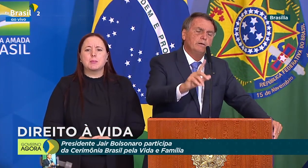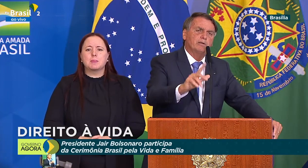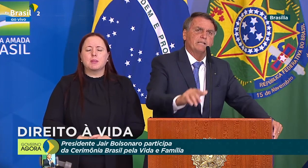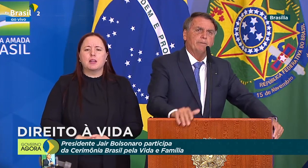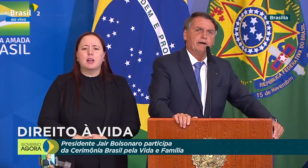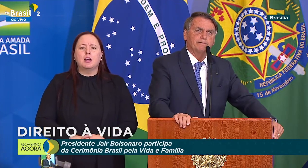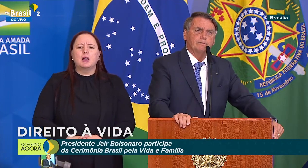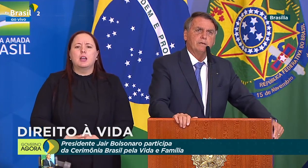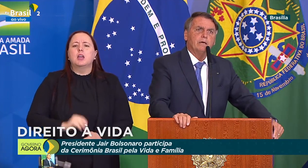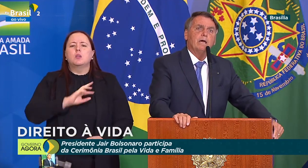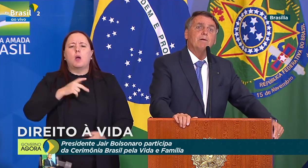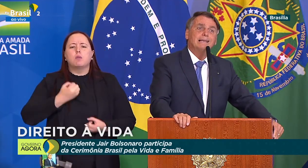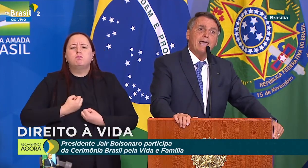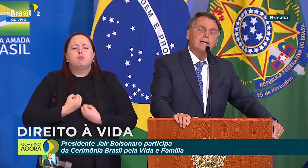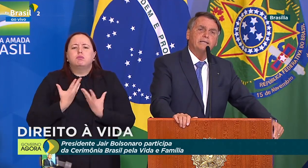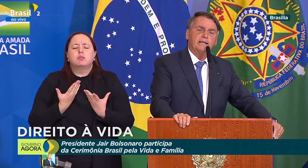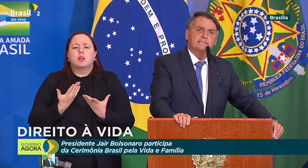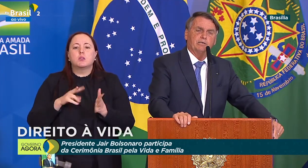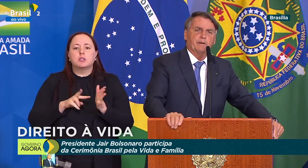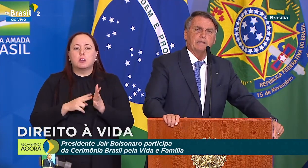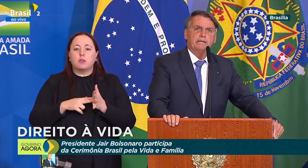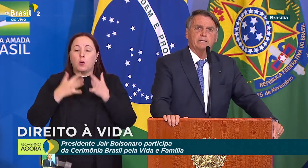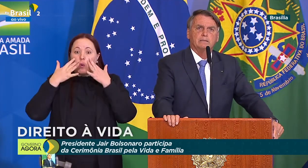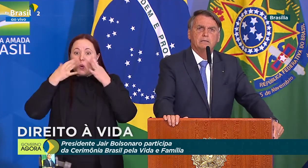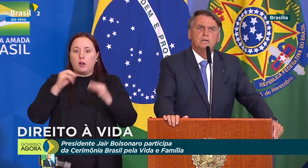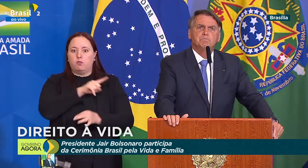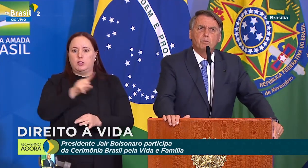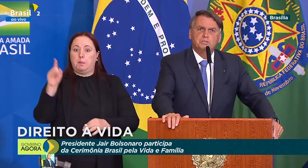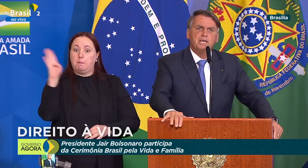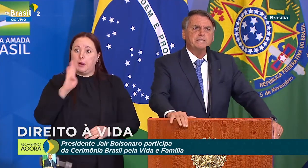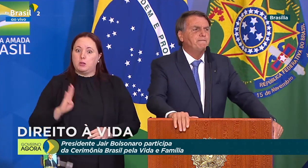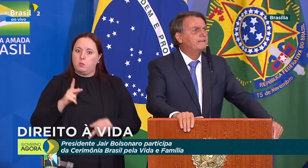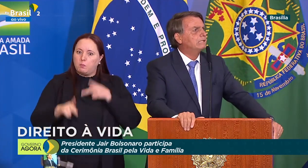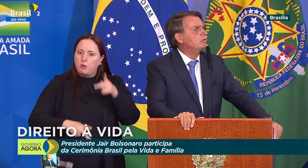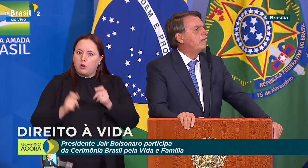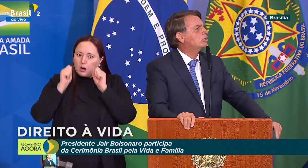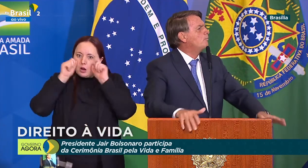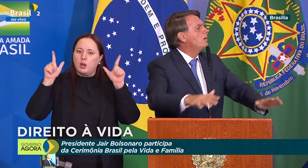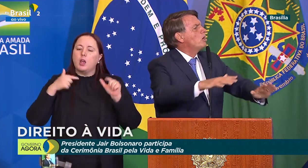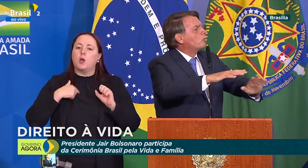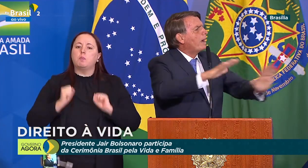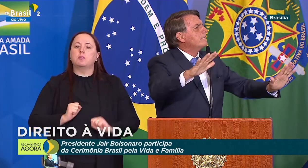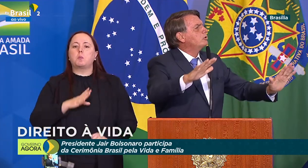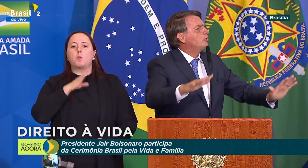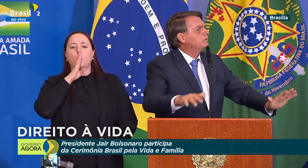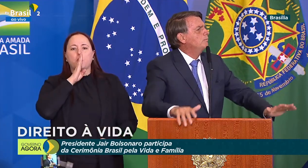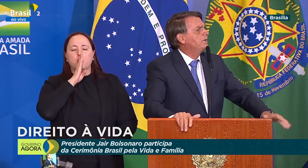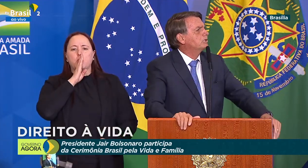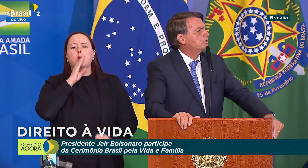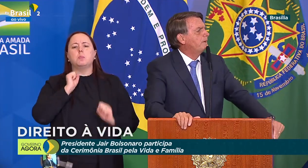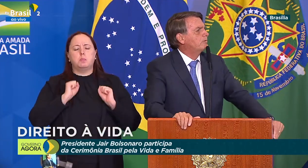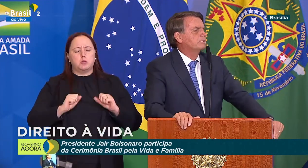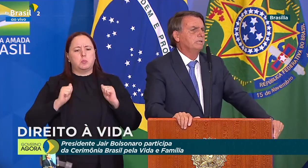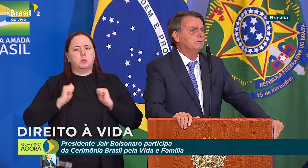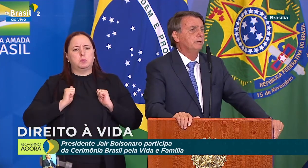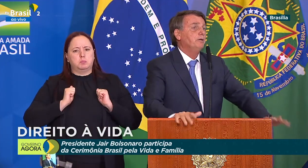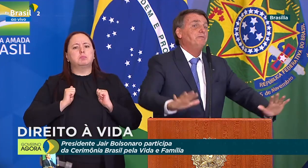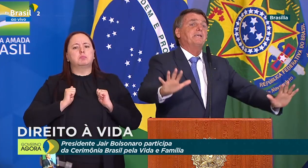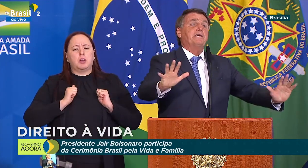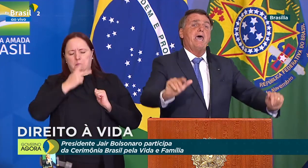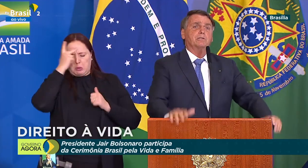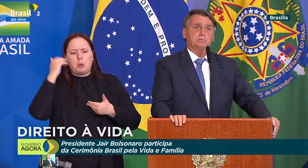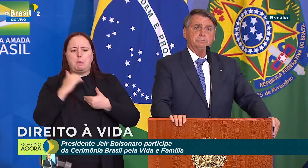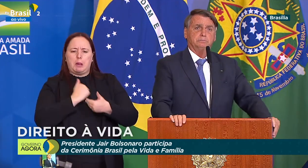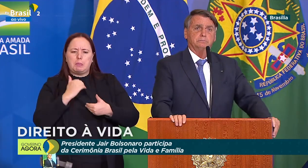E isso não é um desabafo é um alerta a nação brasileira podia ter ficado O que é quase todos os ministros minha